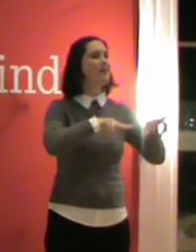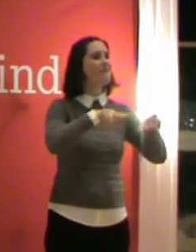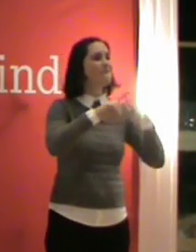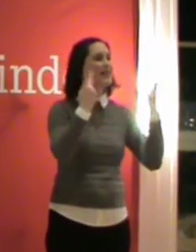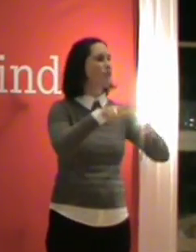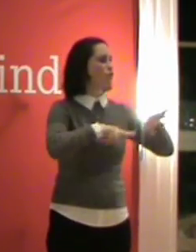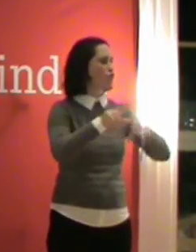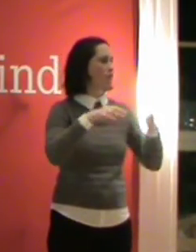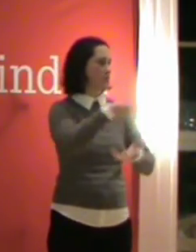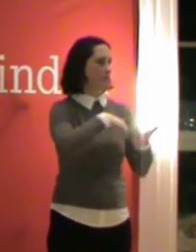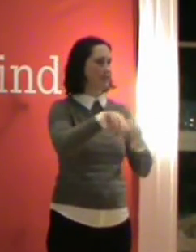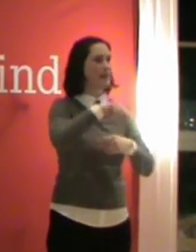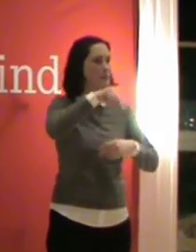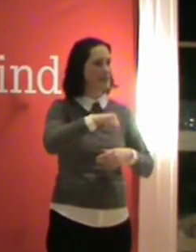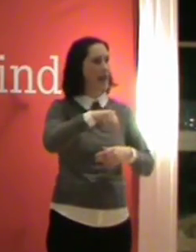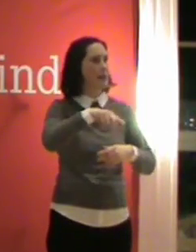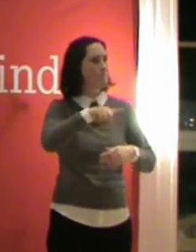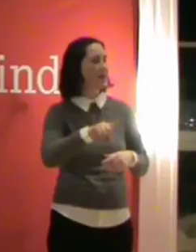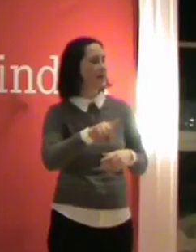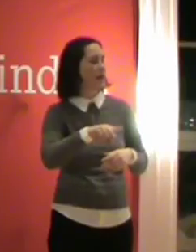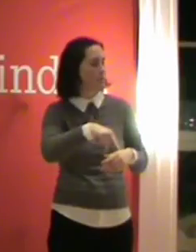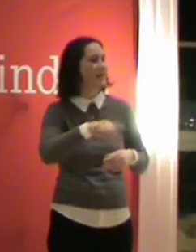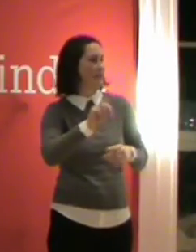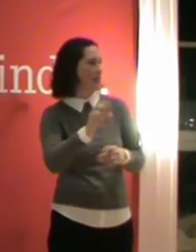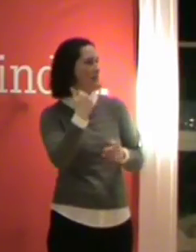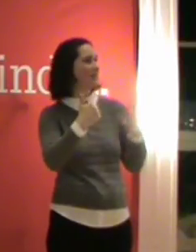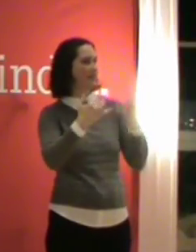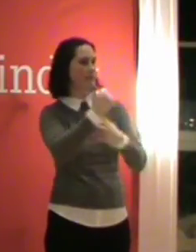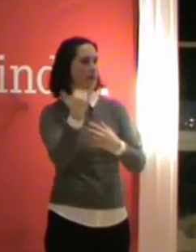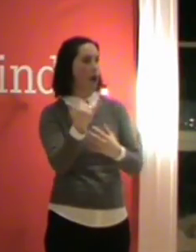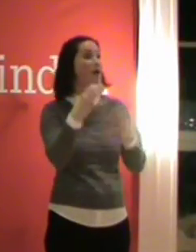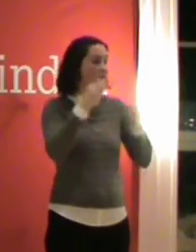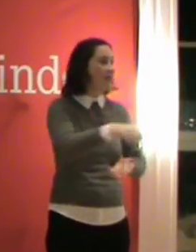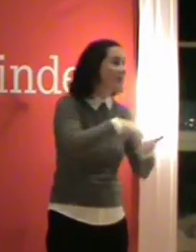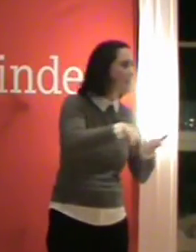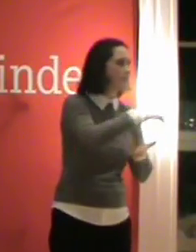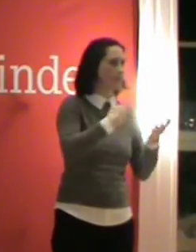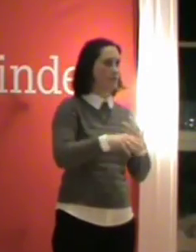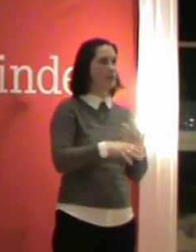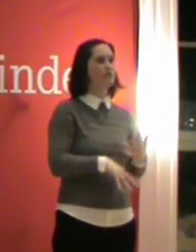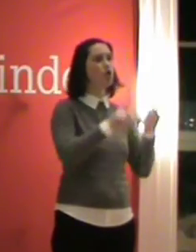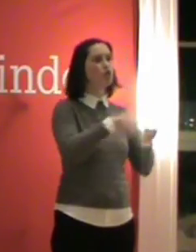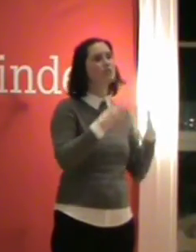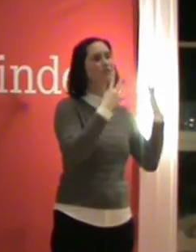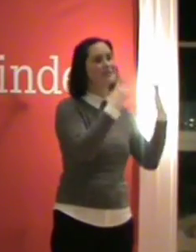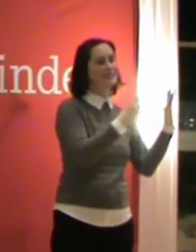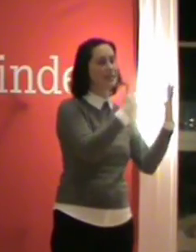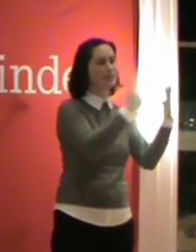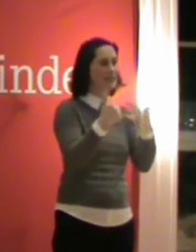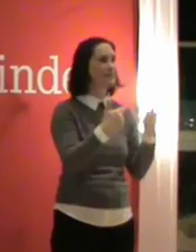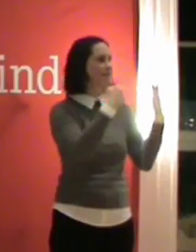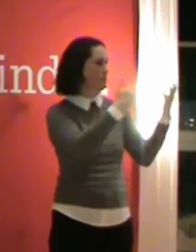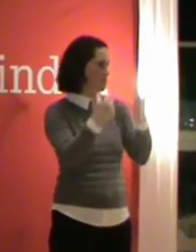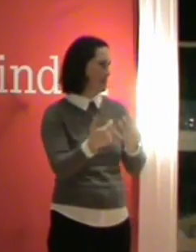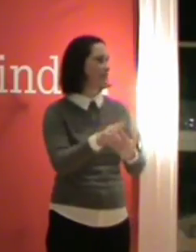das war beim Aufstieg der NPD in den 60er Jahren so. Da gab es eine Krise, Rezession 1966-67 und